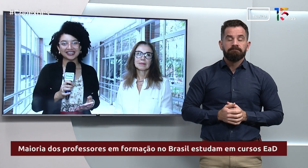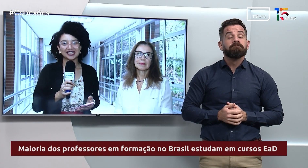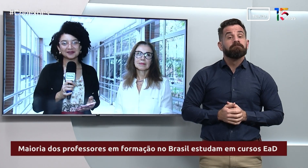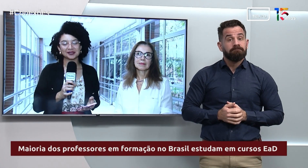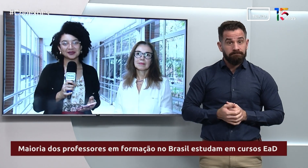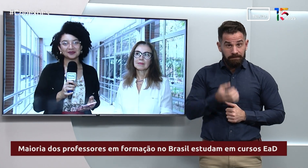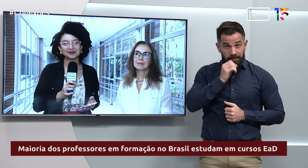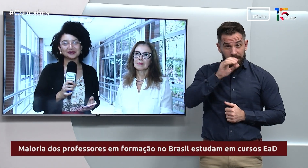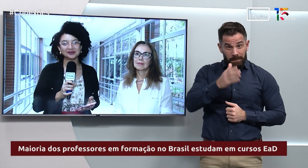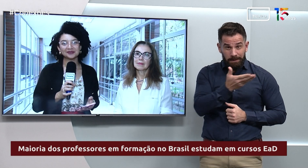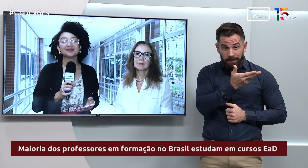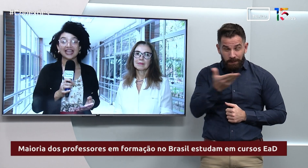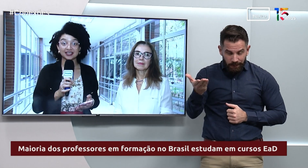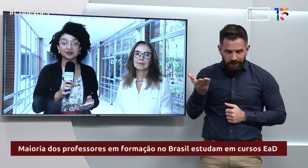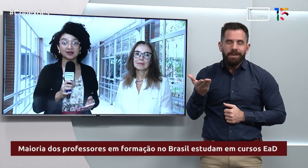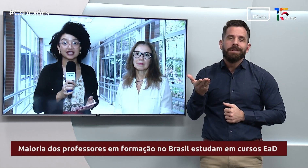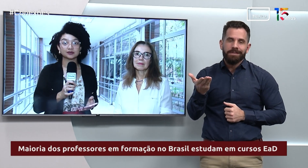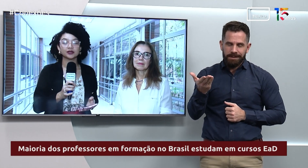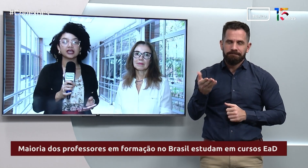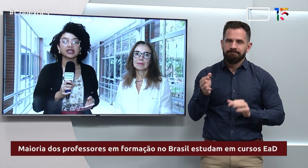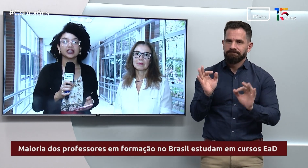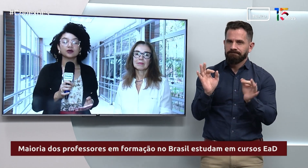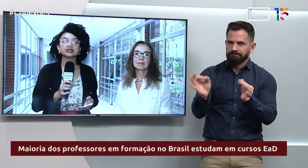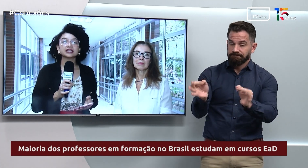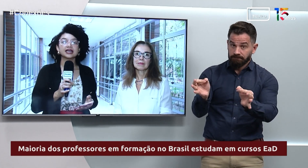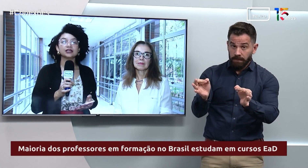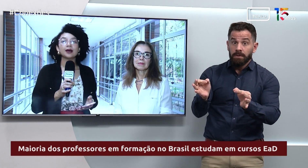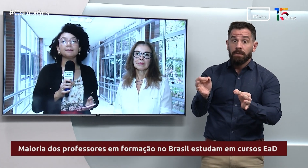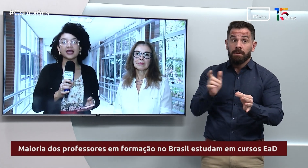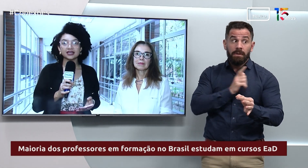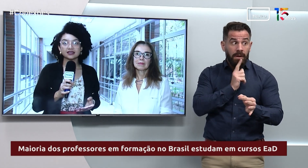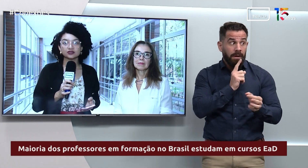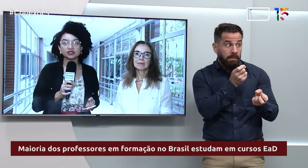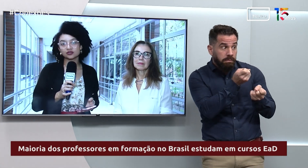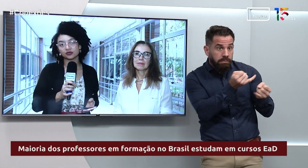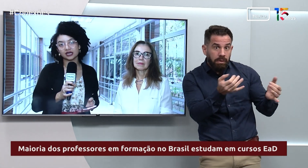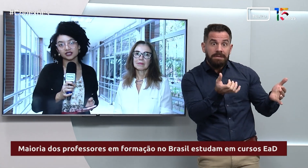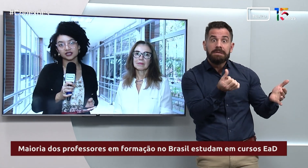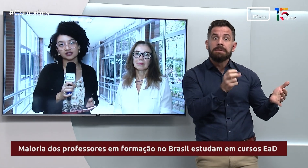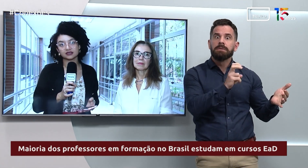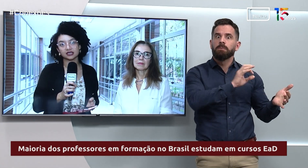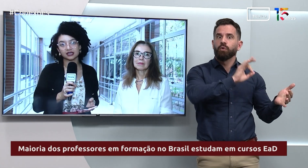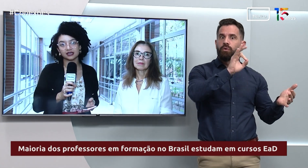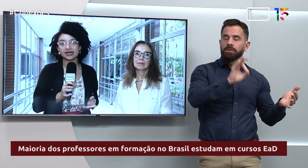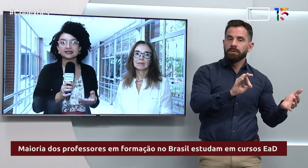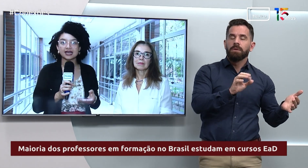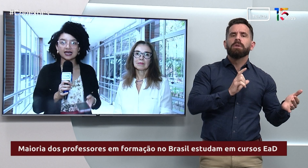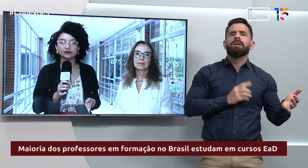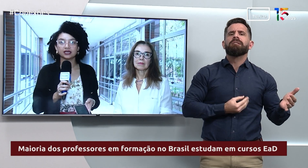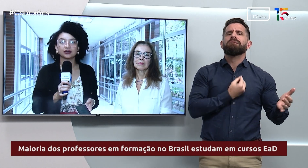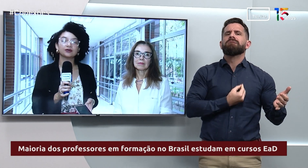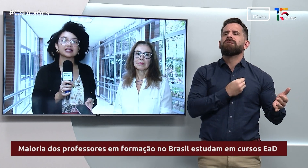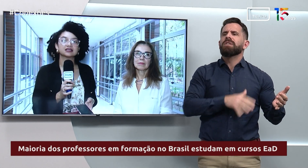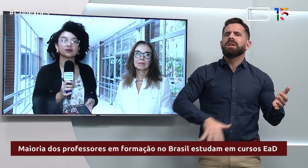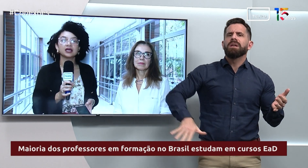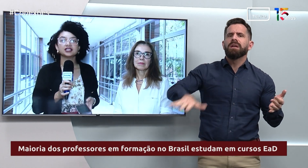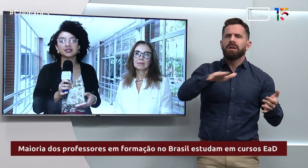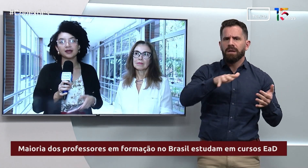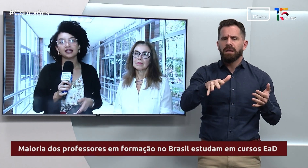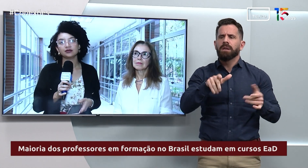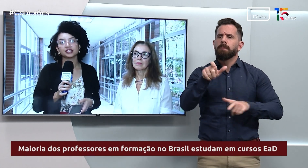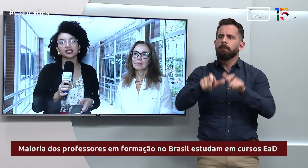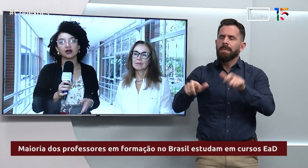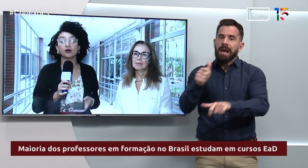Boa tarde para todo mundo, e é isso mesmo. E considerando apenas os estudantes que ingressaram na graduação